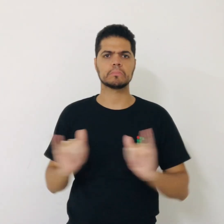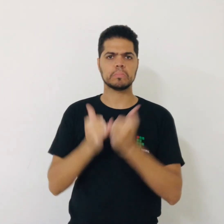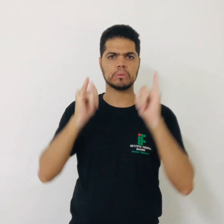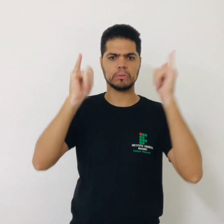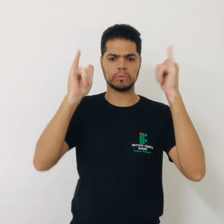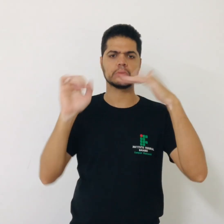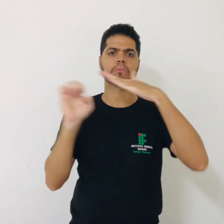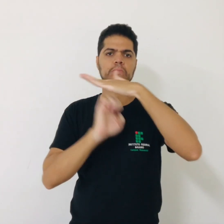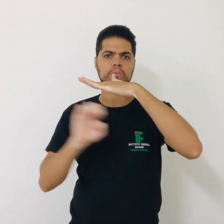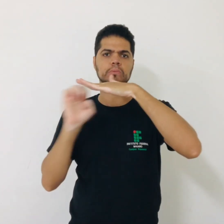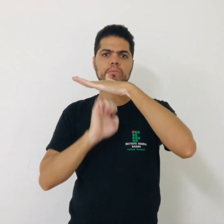floresta.